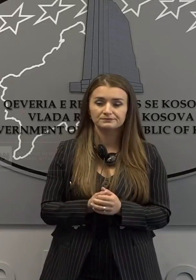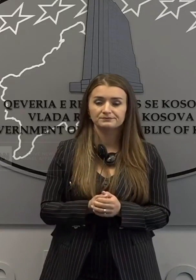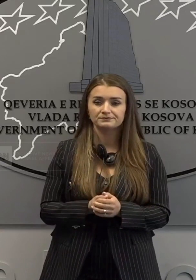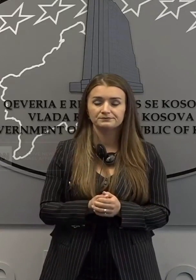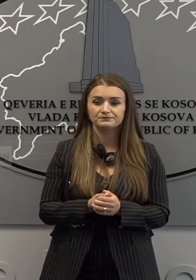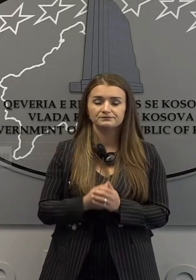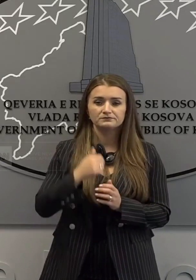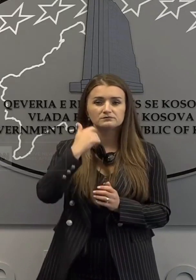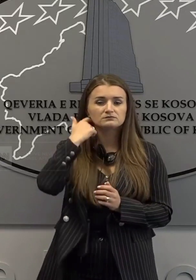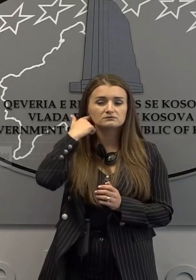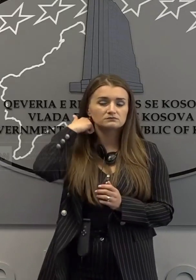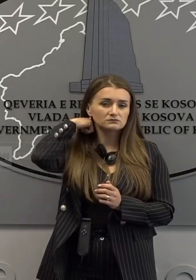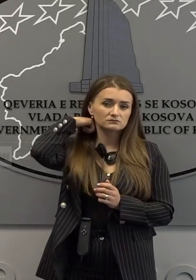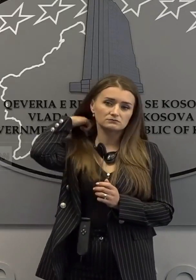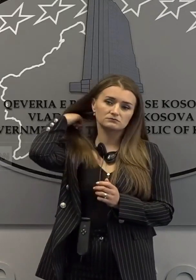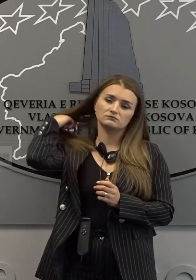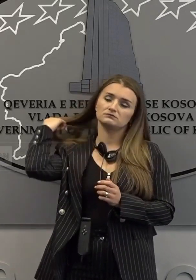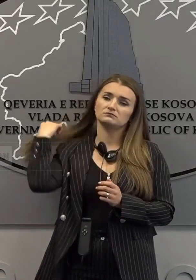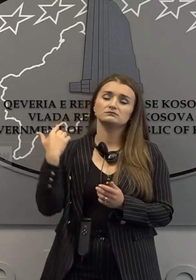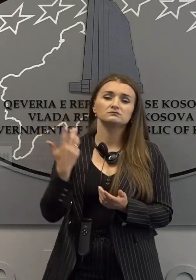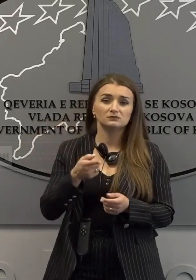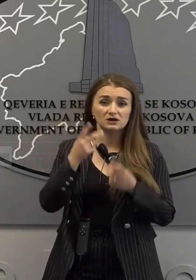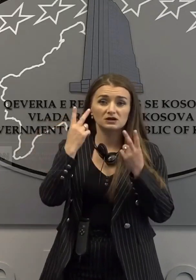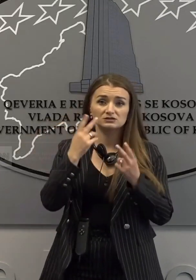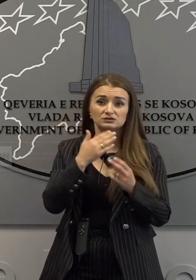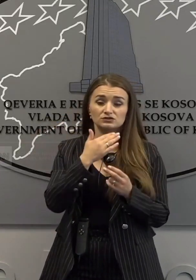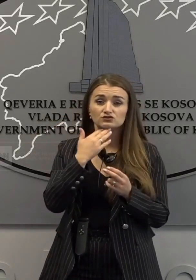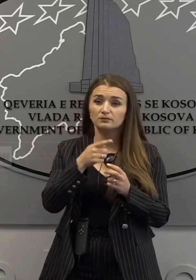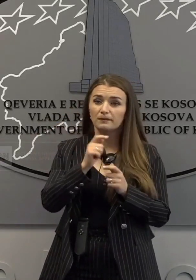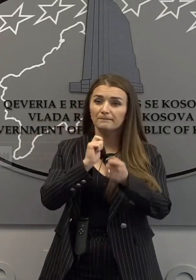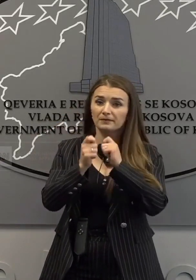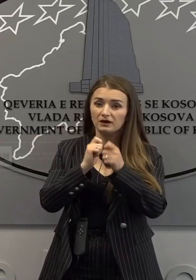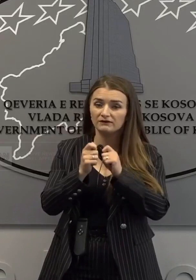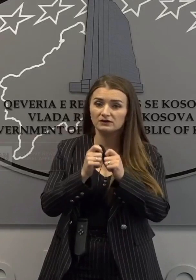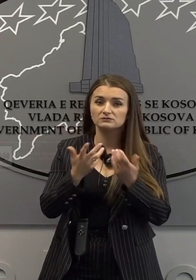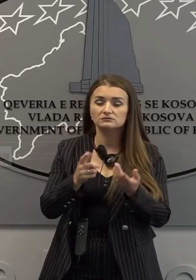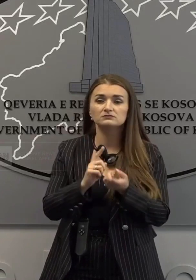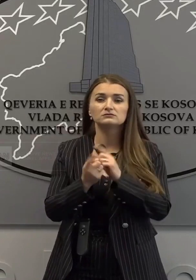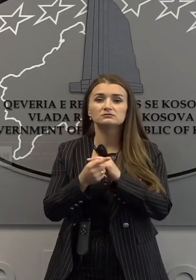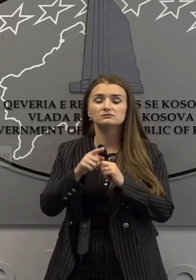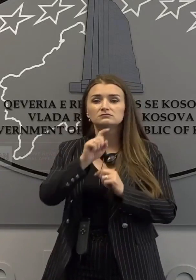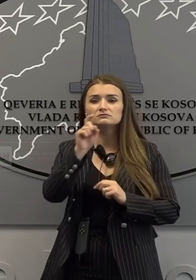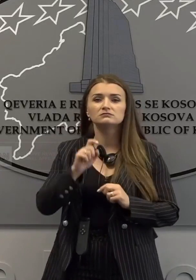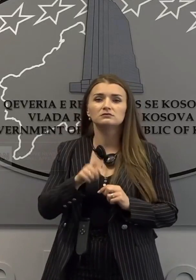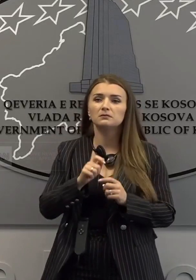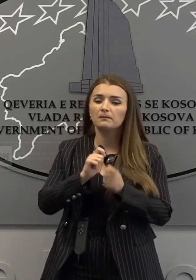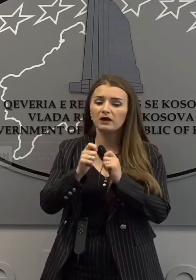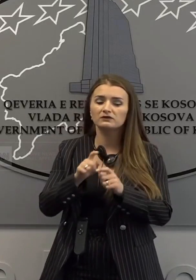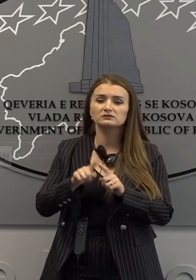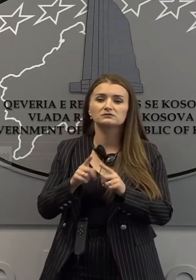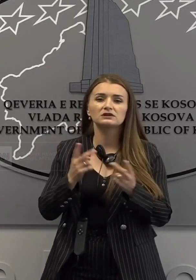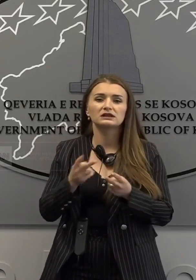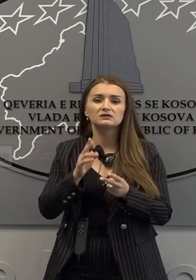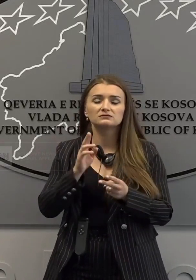Nuk është në pyetje dialogu, sa është në pikë pyetje marrëveshja bazike, e cila